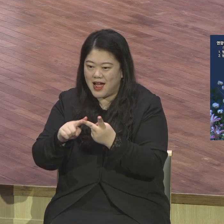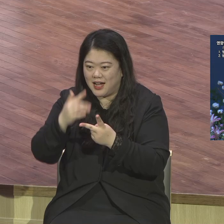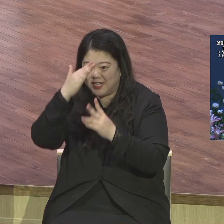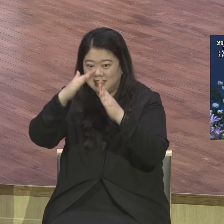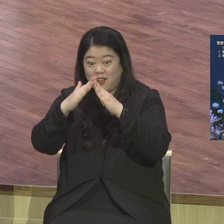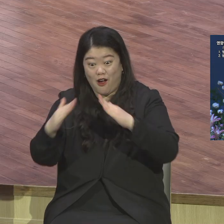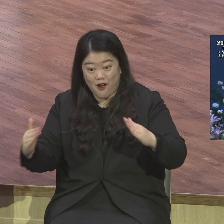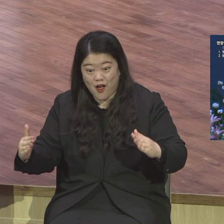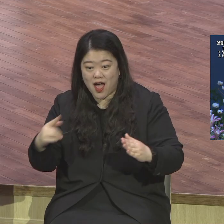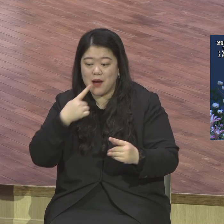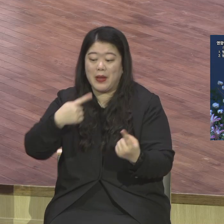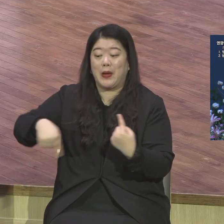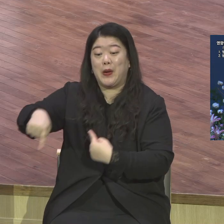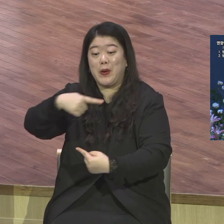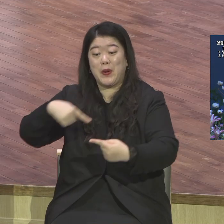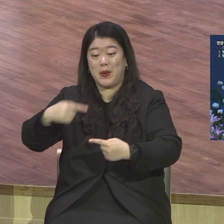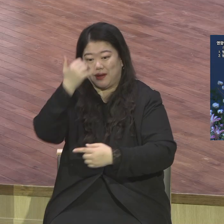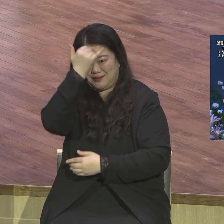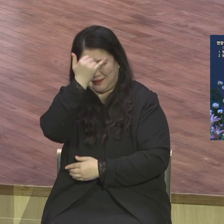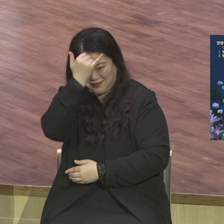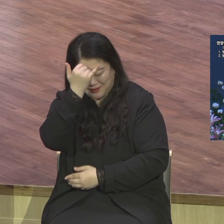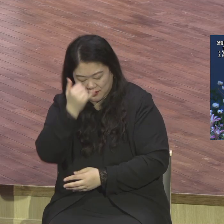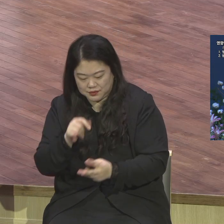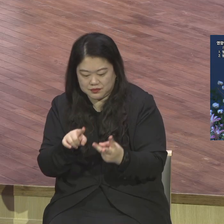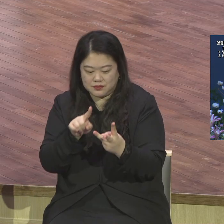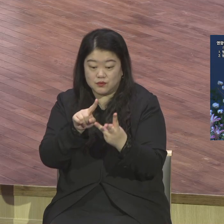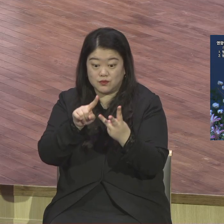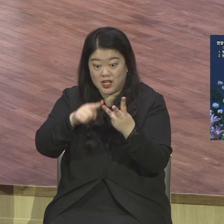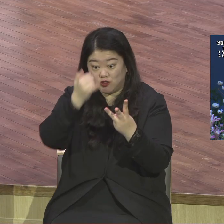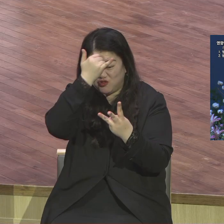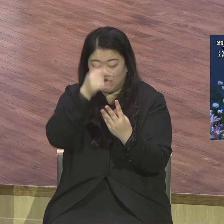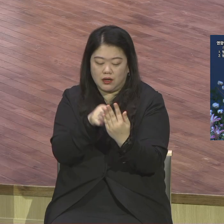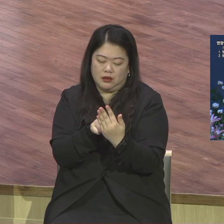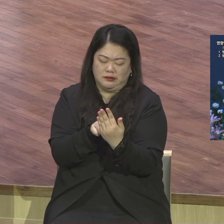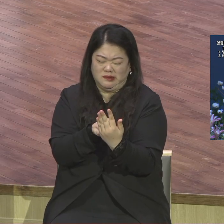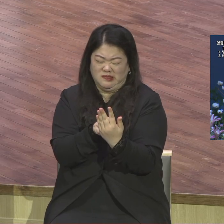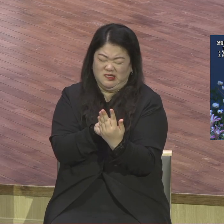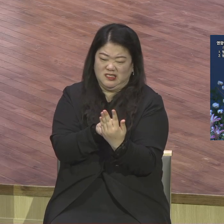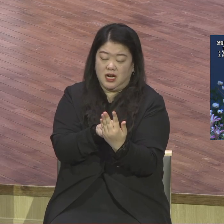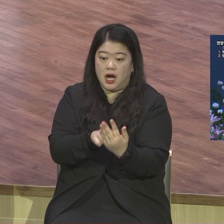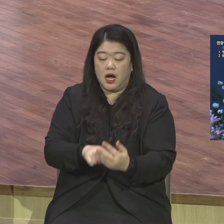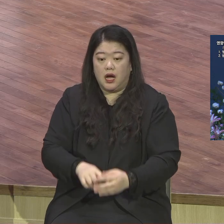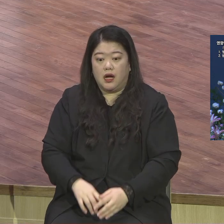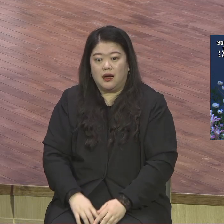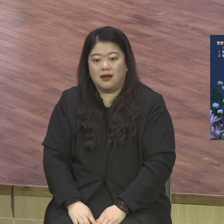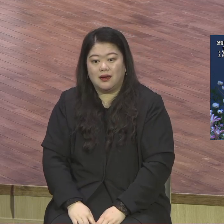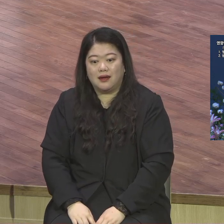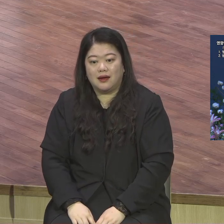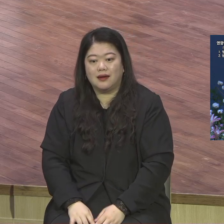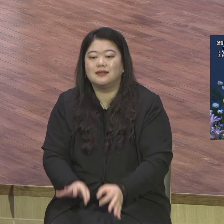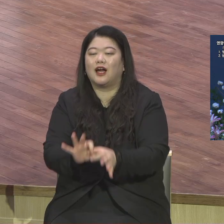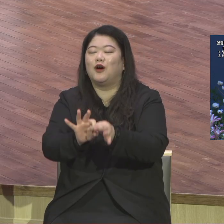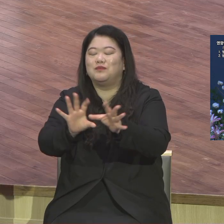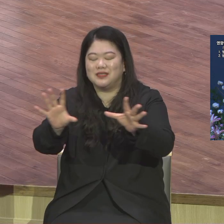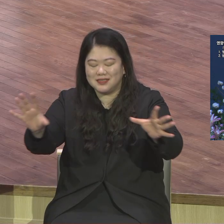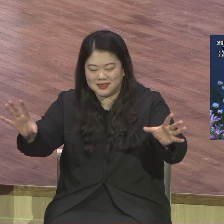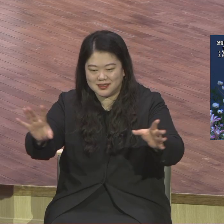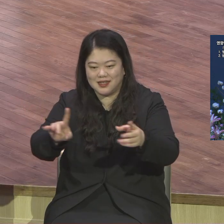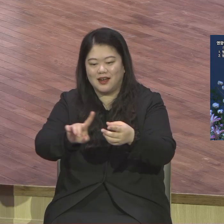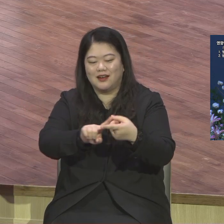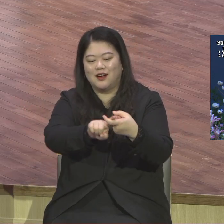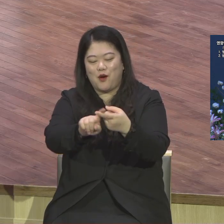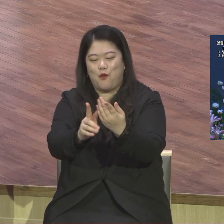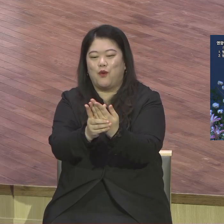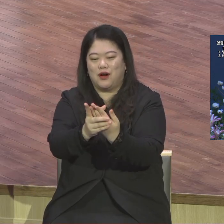어떻게 하든지 간에 여러분들 정말 원리스 이루시길 바랍니다. 원리스 다 원리스 되는데